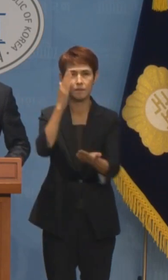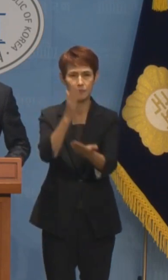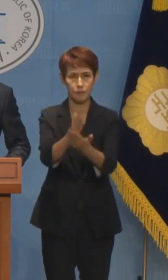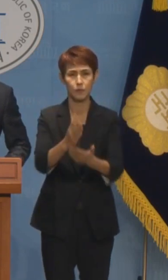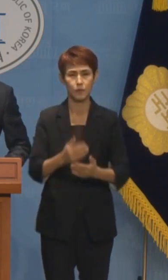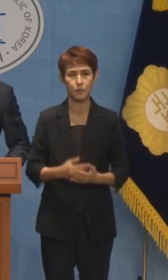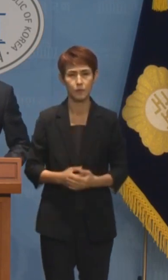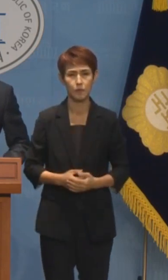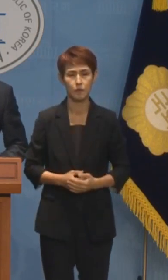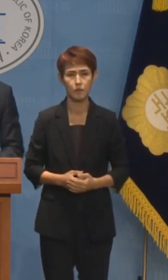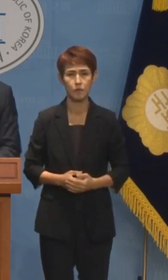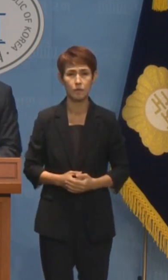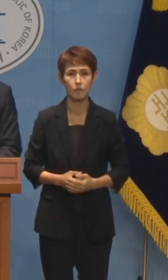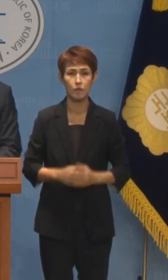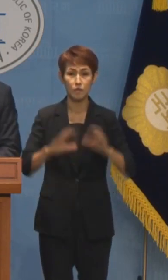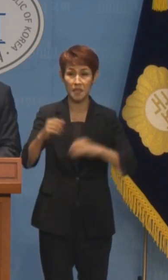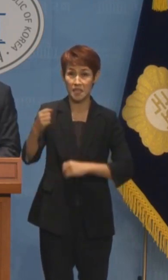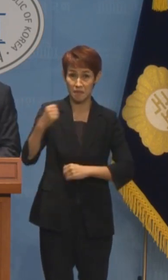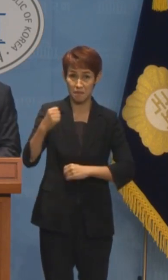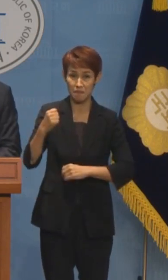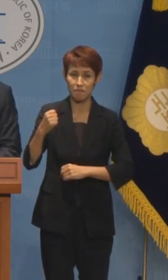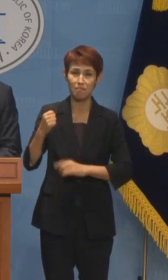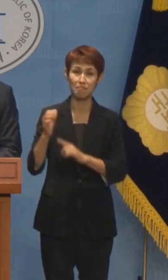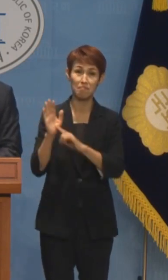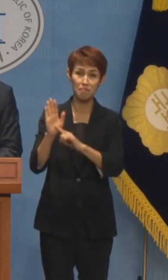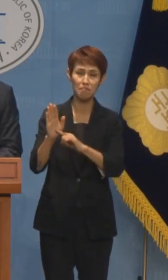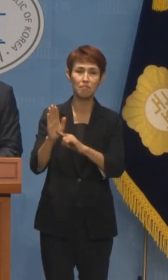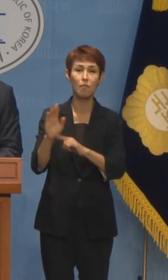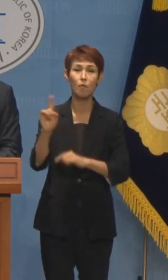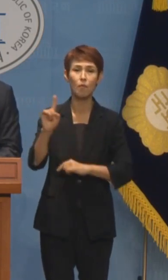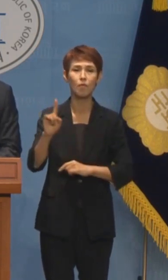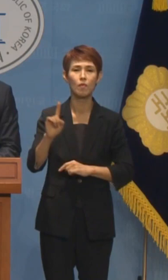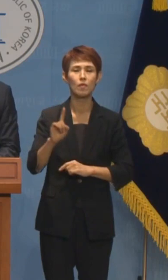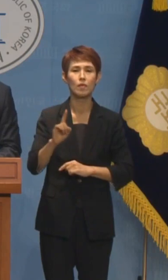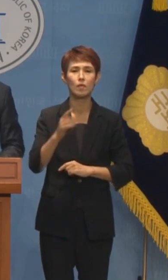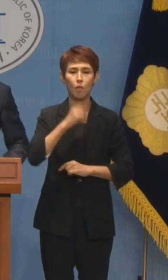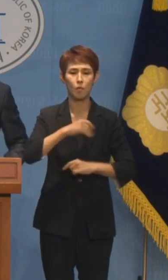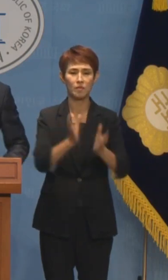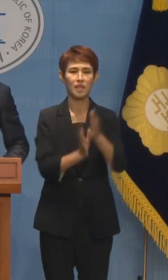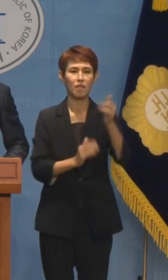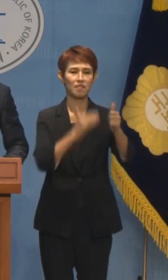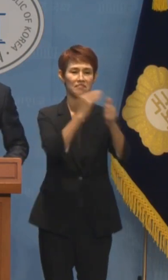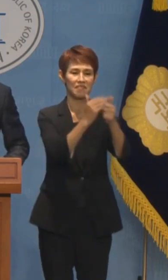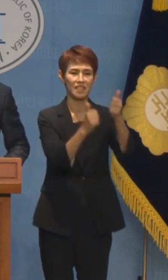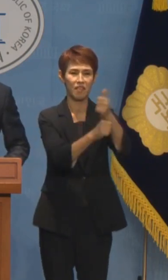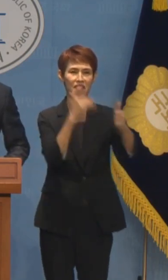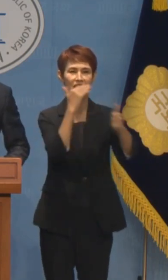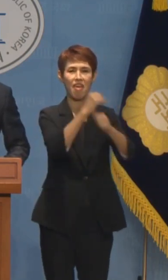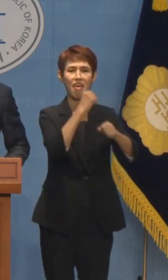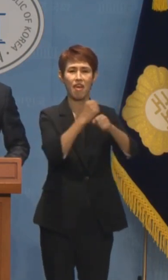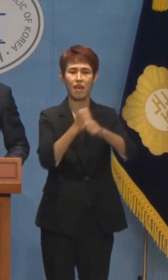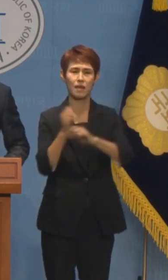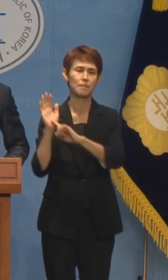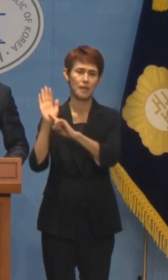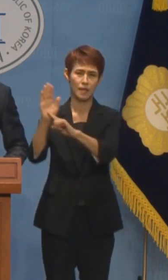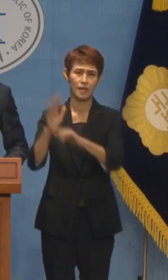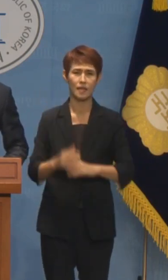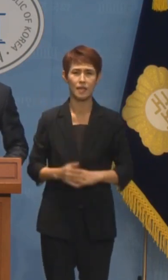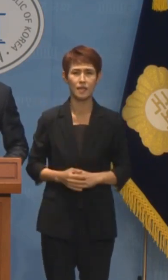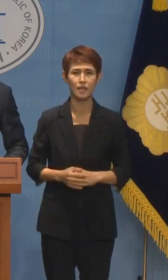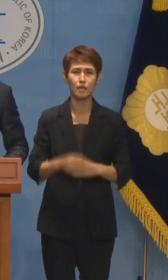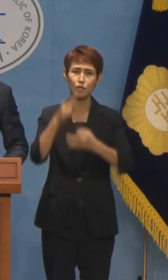바랍니다 국민의 임에서 보건 복지부 장관과 차관 경질론이 나왔습니다 윤성열 대통령이 초래하고